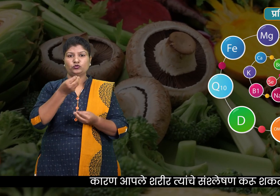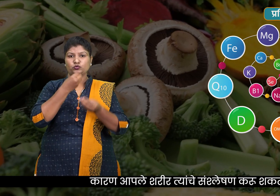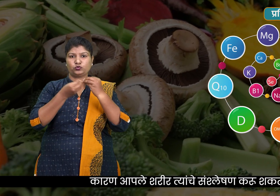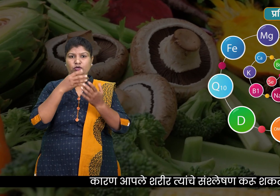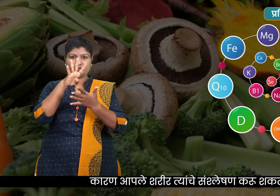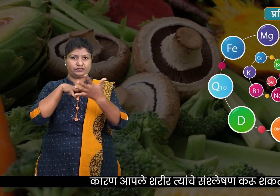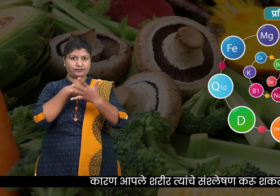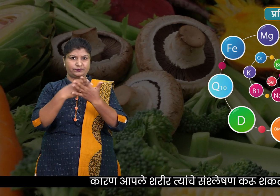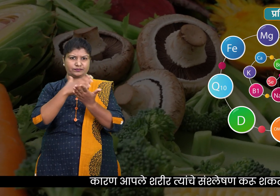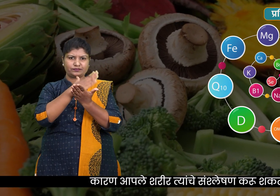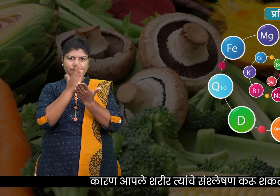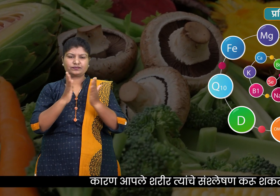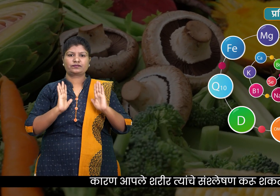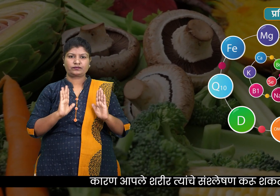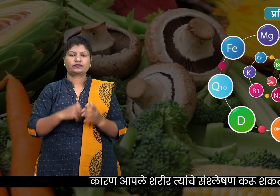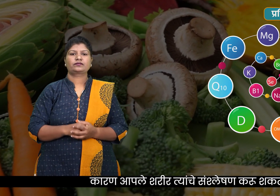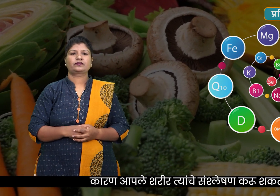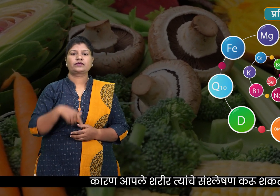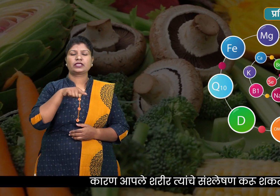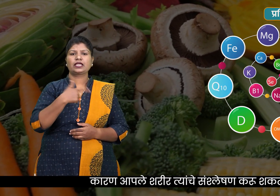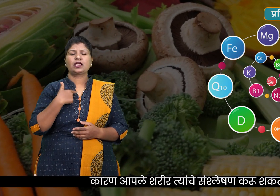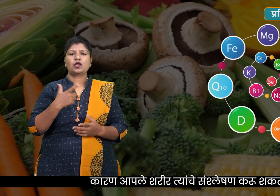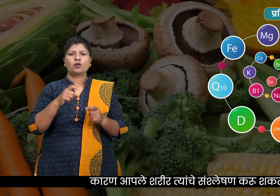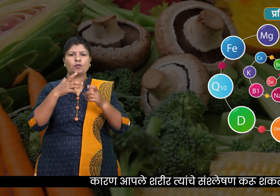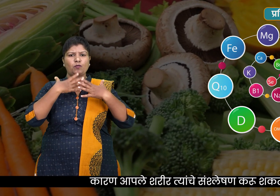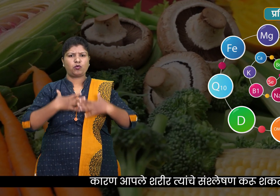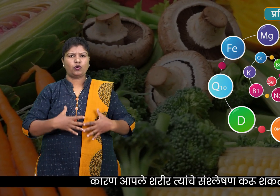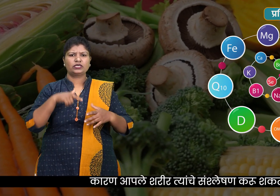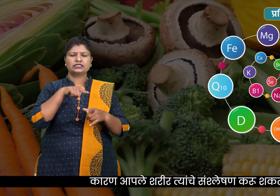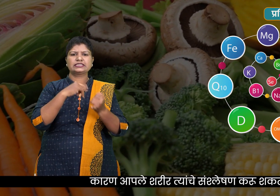कारण आपले शरीर त्यांचे संश्लेषण करू शकत नाही.